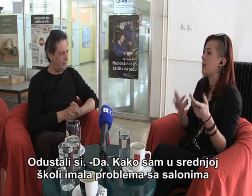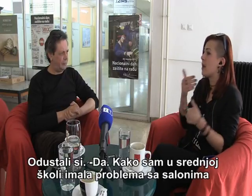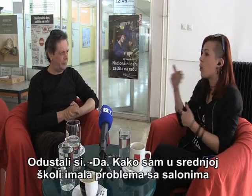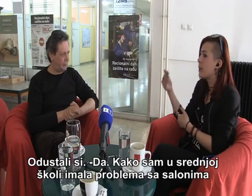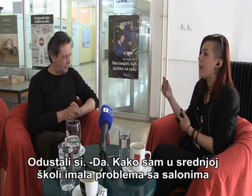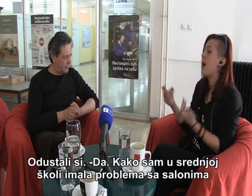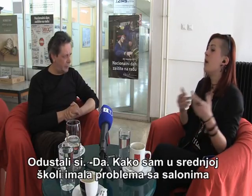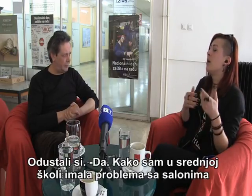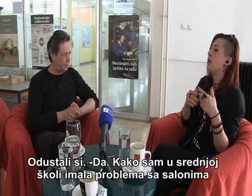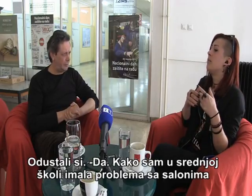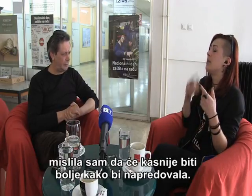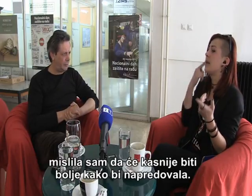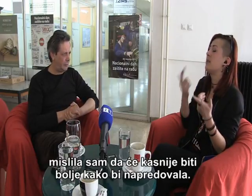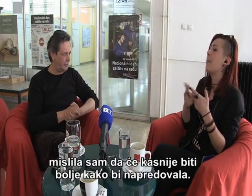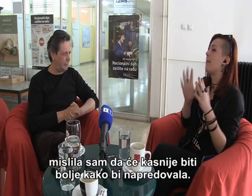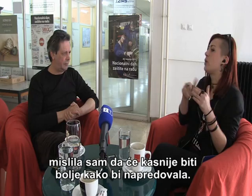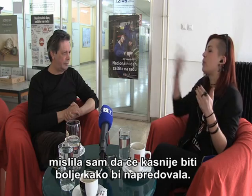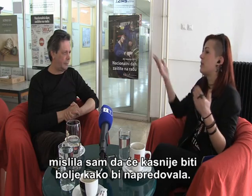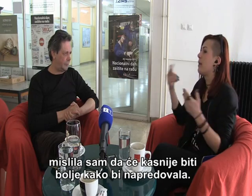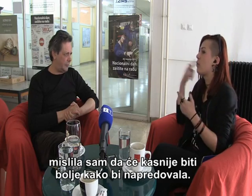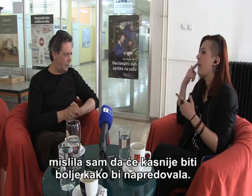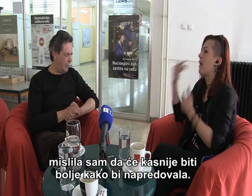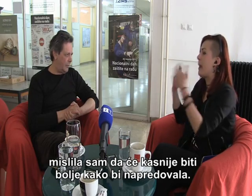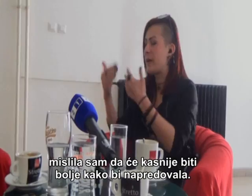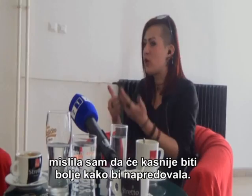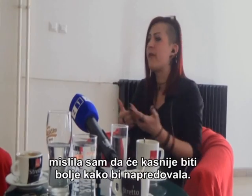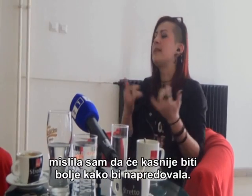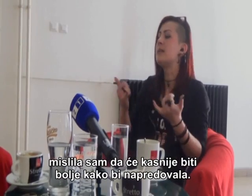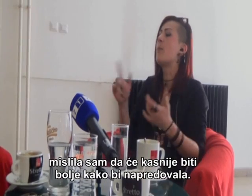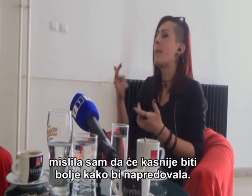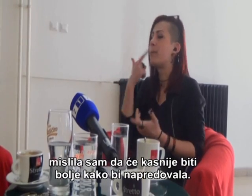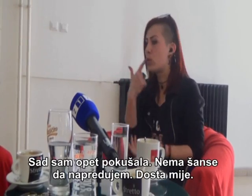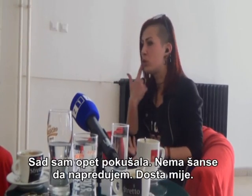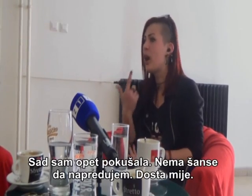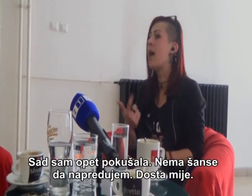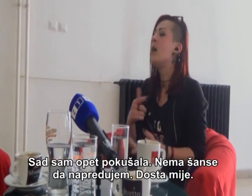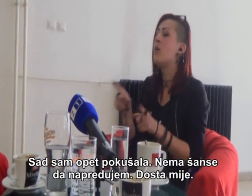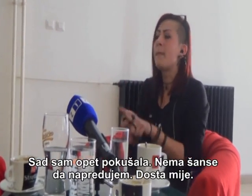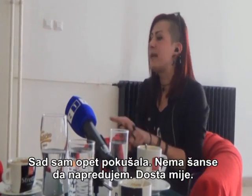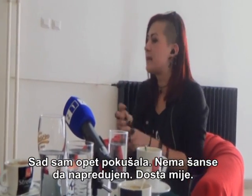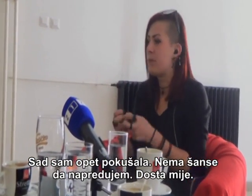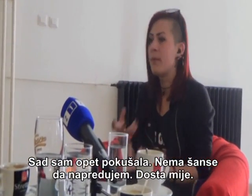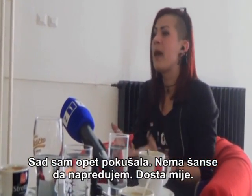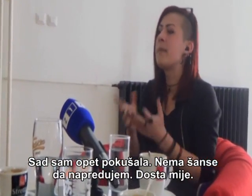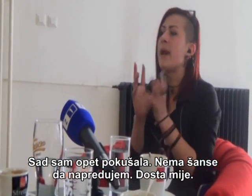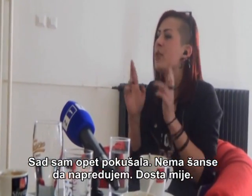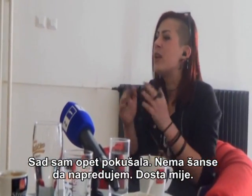tata, ali ona ima, mislila sam puta po tijem probala napisavati, tata mu opet pokušala, ja pići problemi, nema šanci